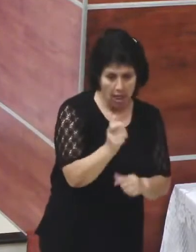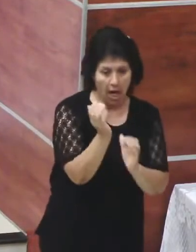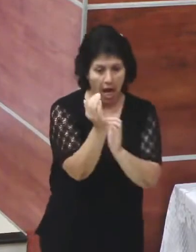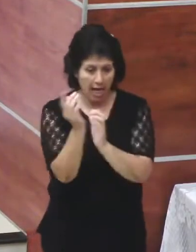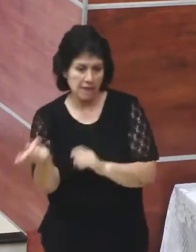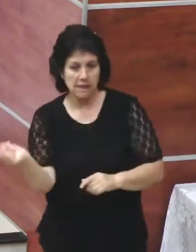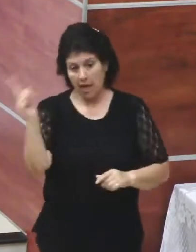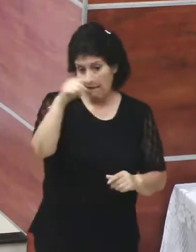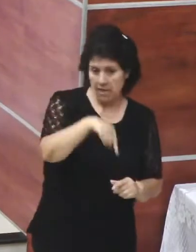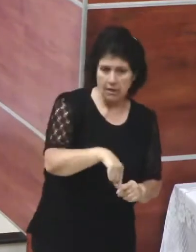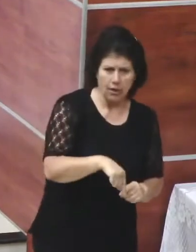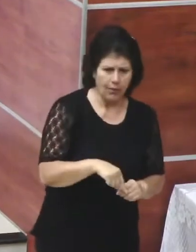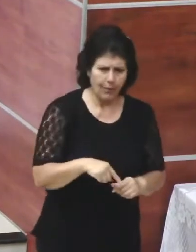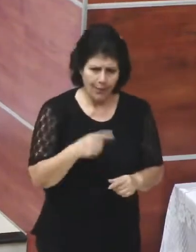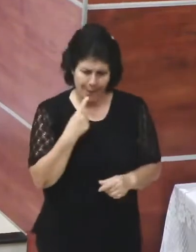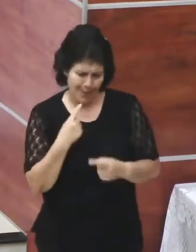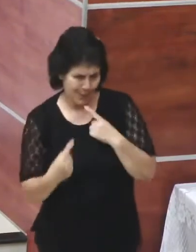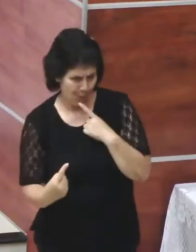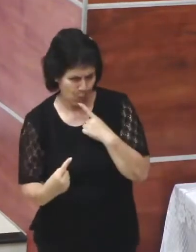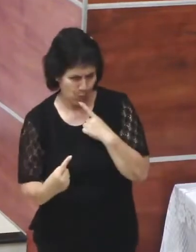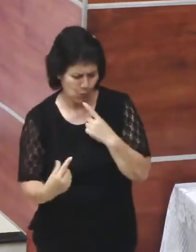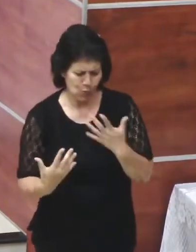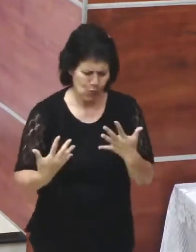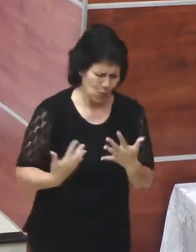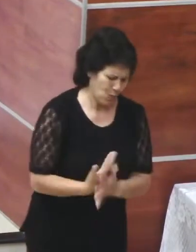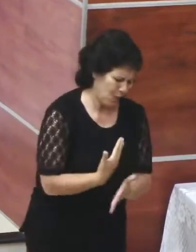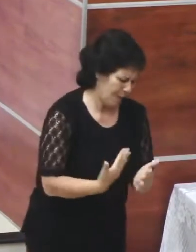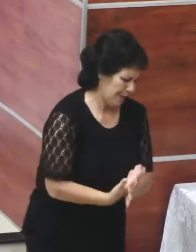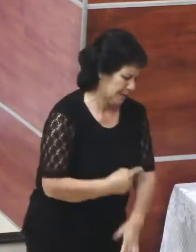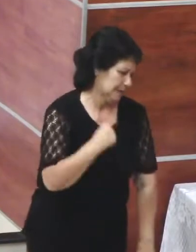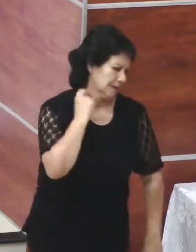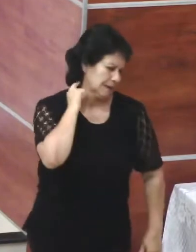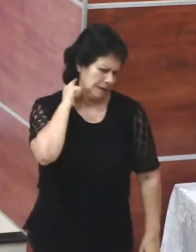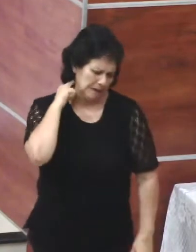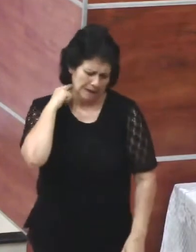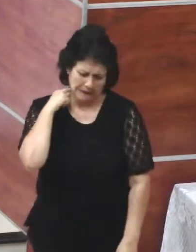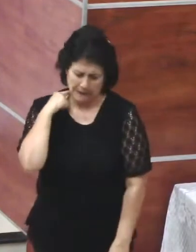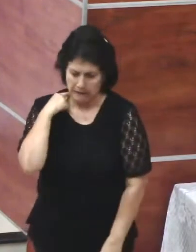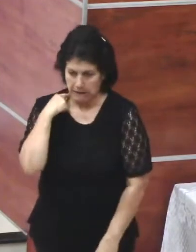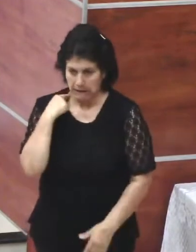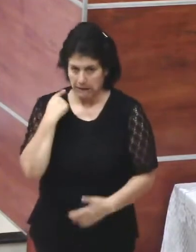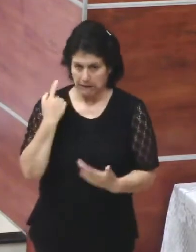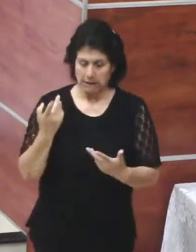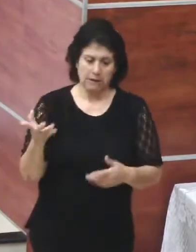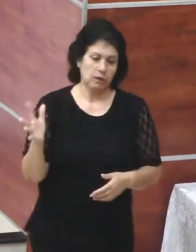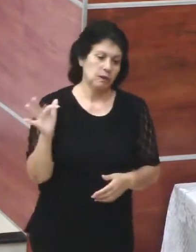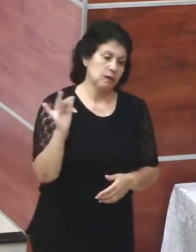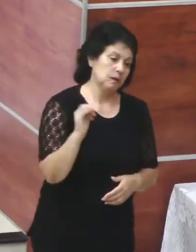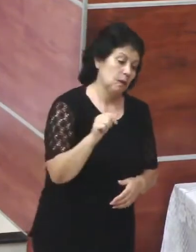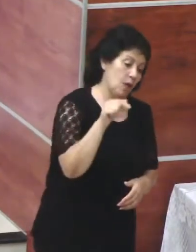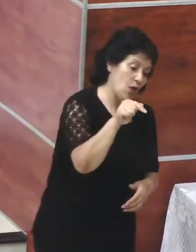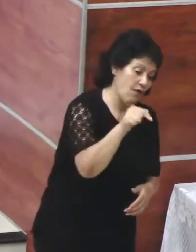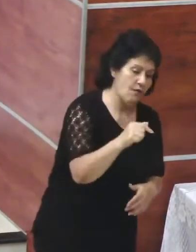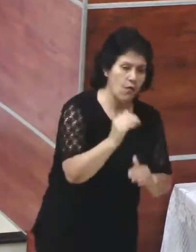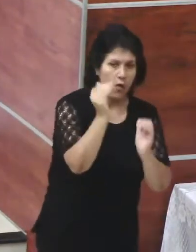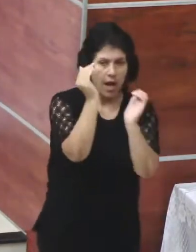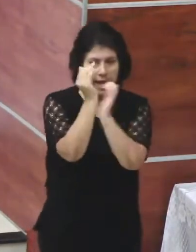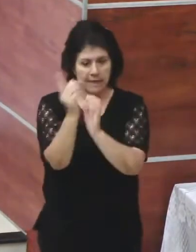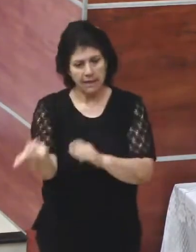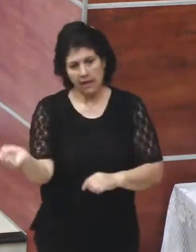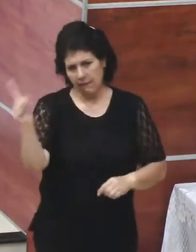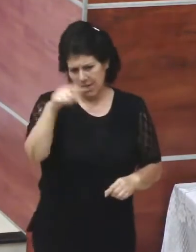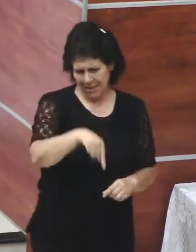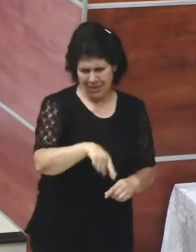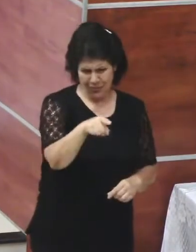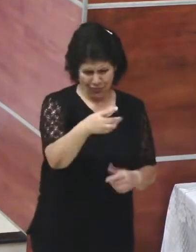resultando un sufrimiento, un estrés cada vez que te toca venir a la iglesia? ¿Es